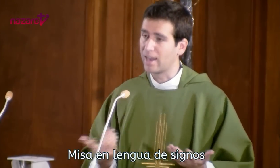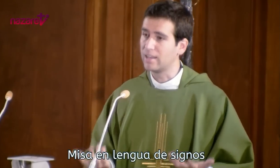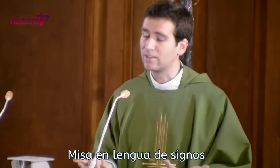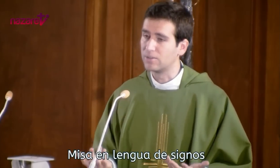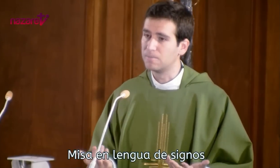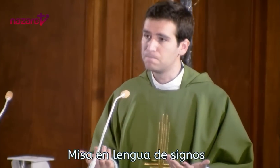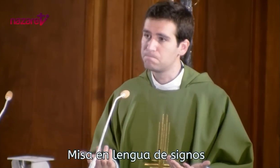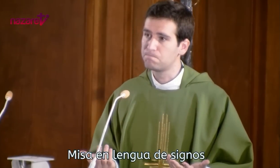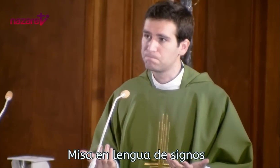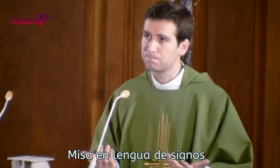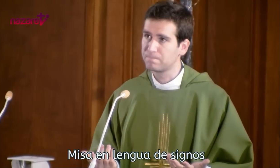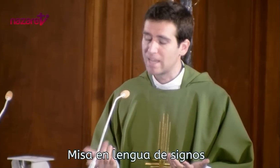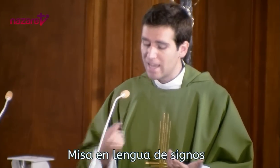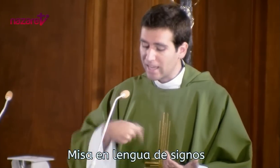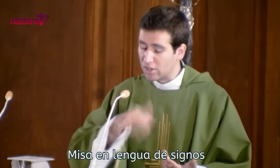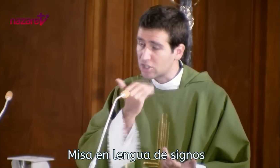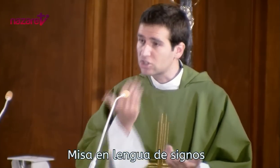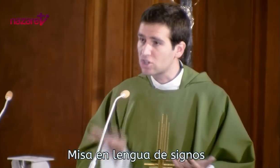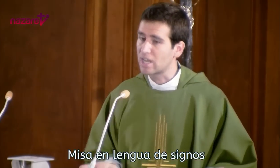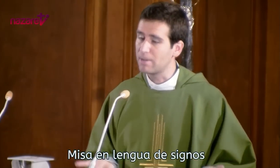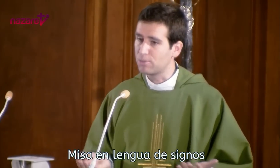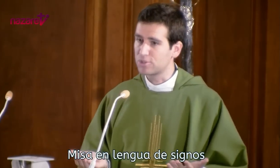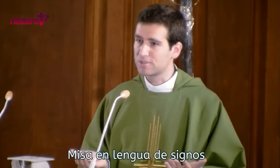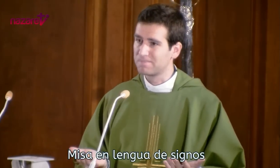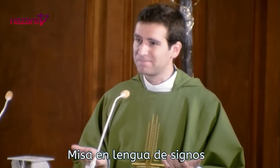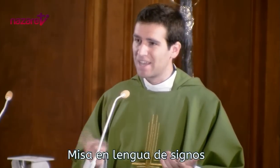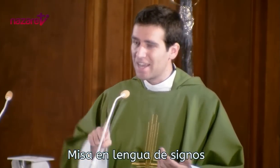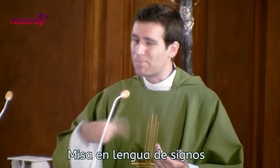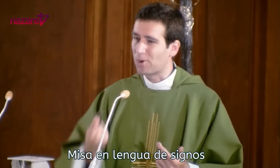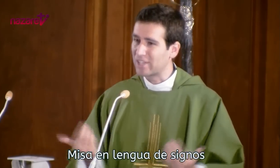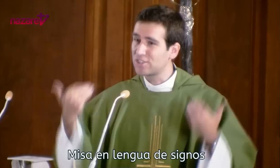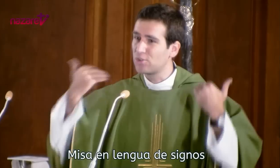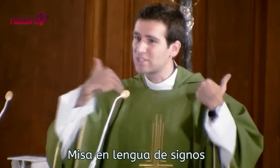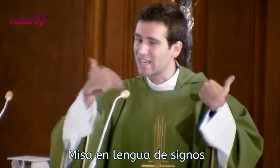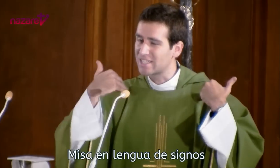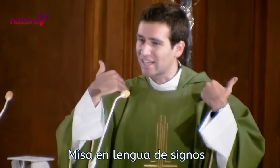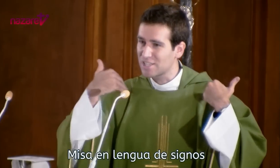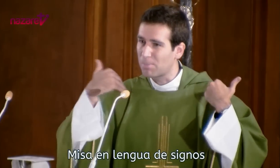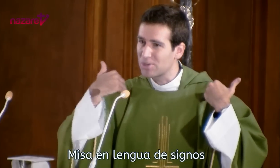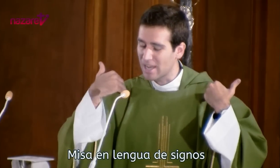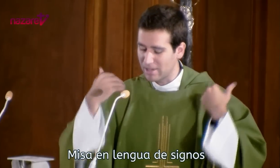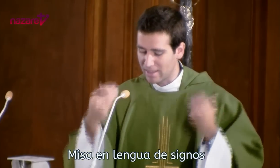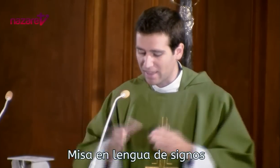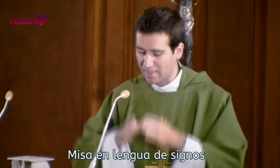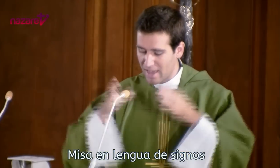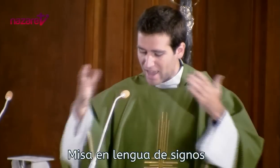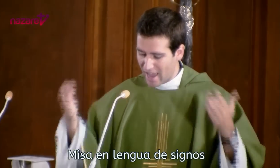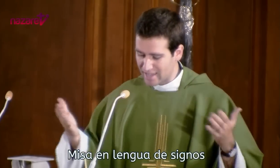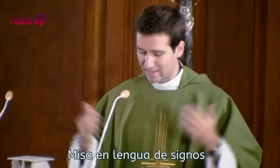herido. Y nosotros lo sabemos, y por lo tanto nuestra responsabilidad es